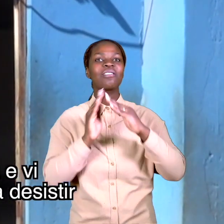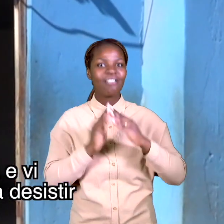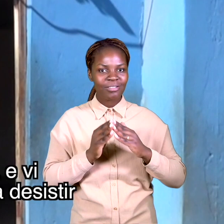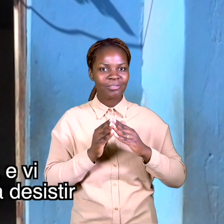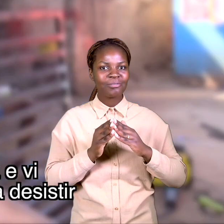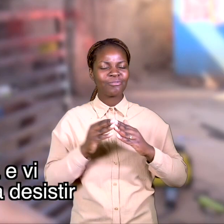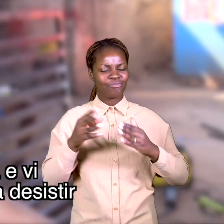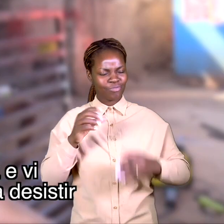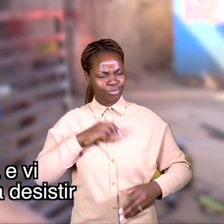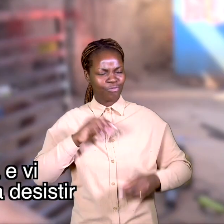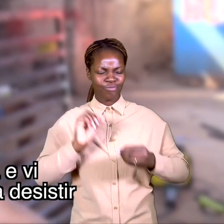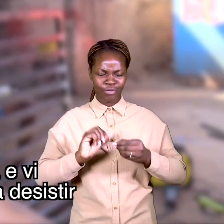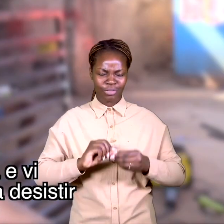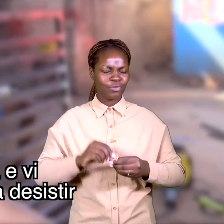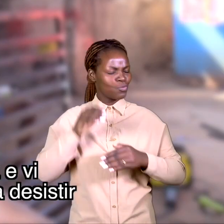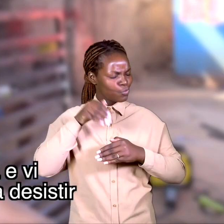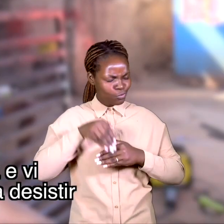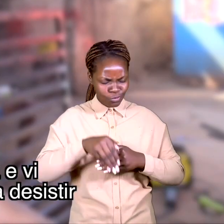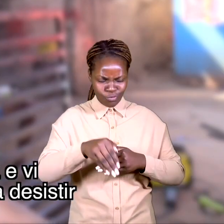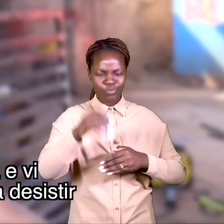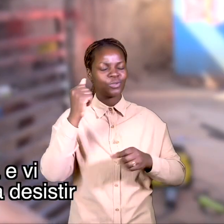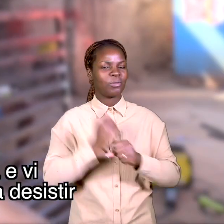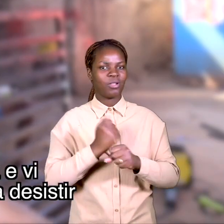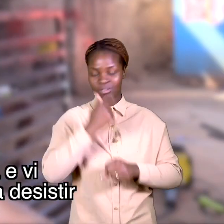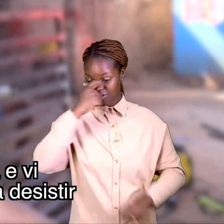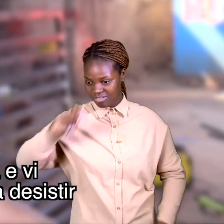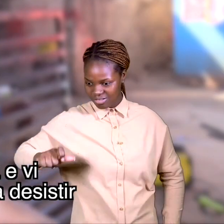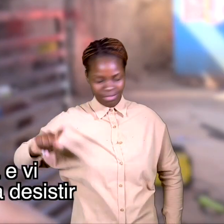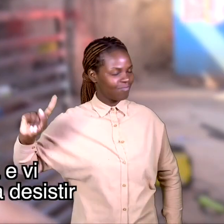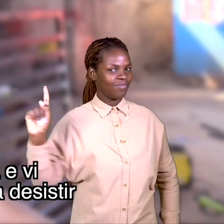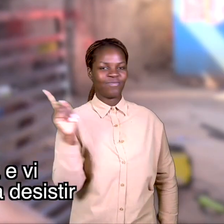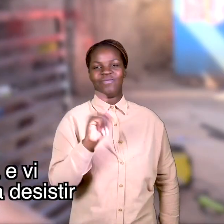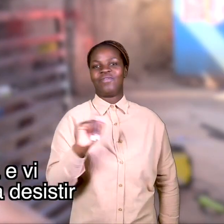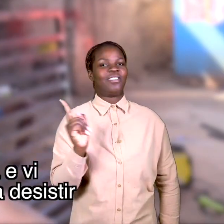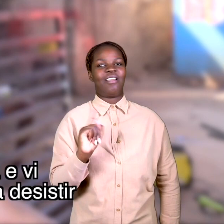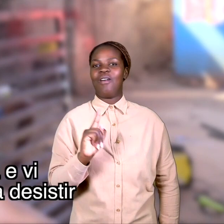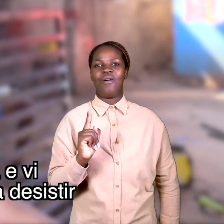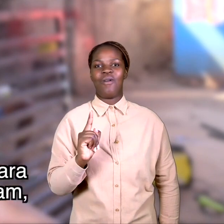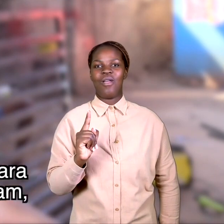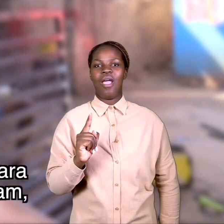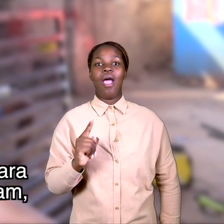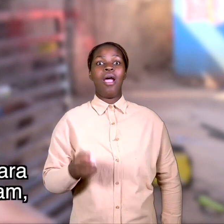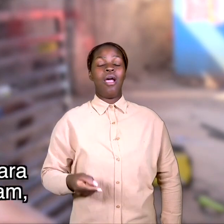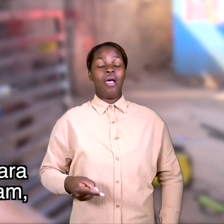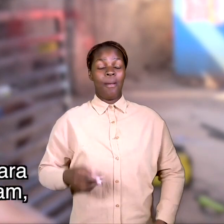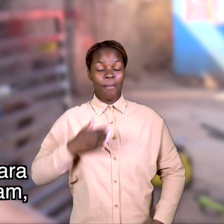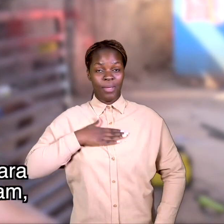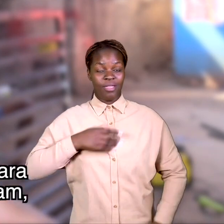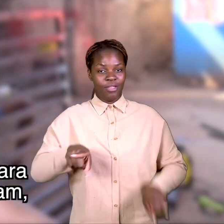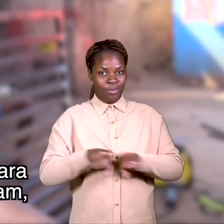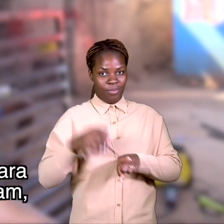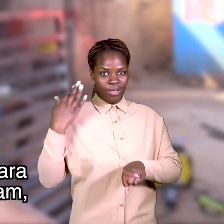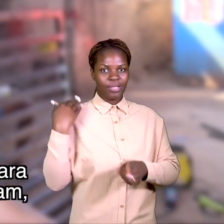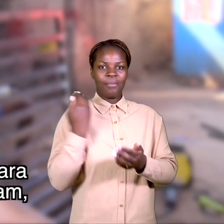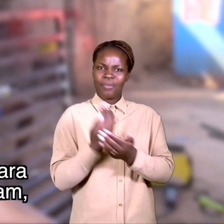Então, quando fiz aquela janela, vi que na verdade não há razão nenhuma para desistir e acabei fazendo janelas para minha